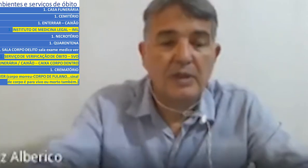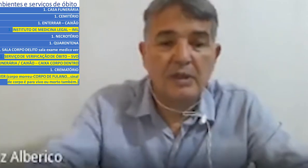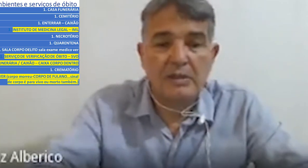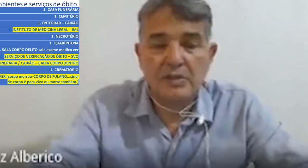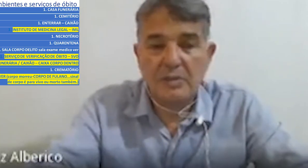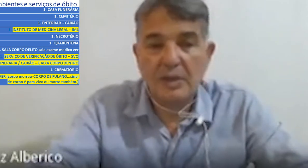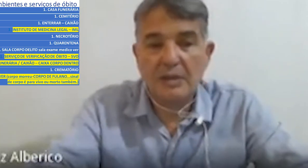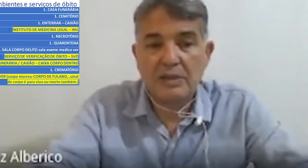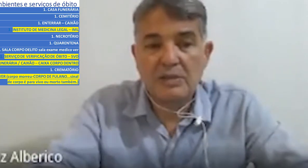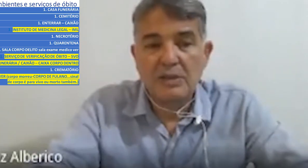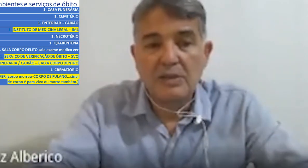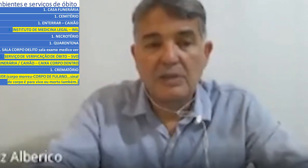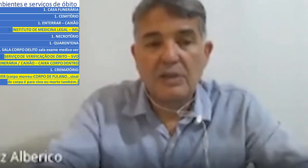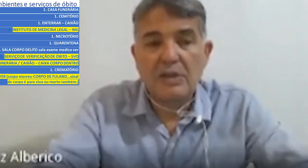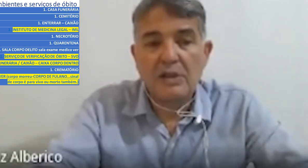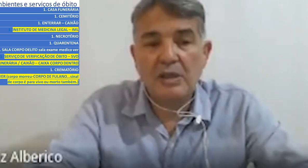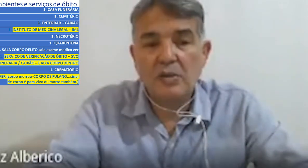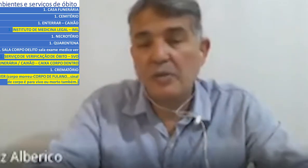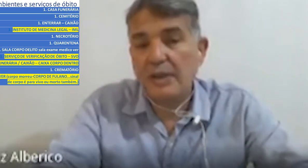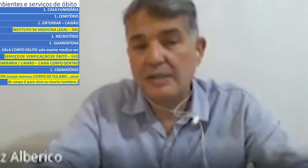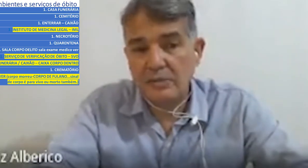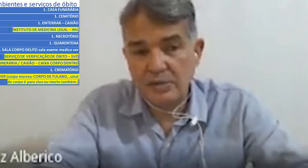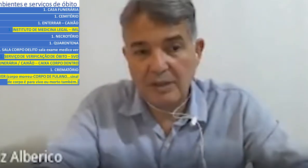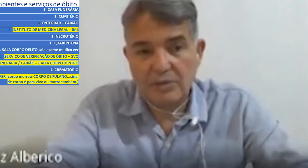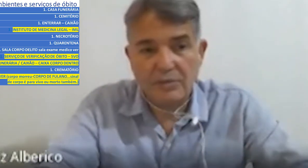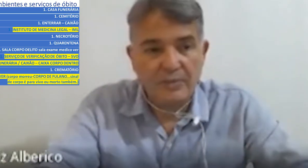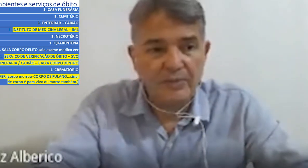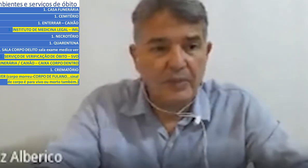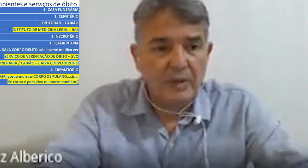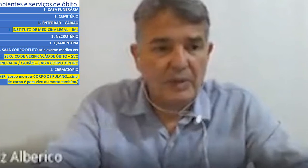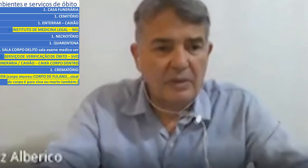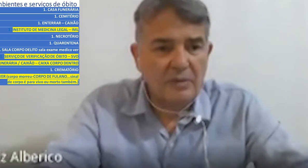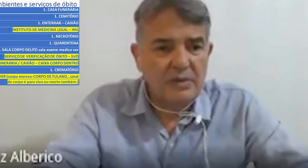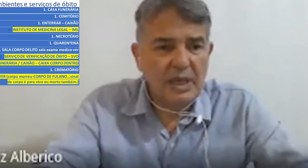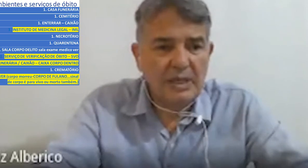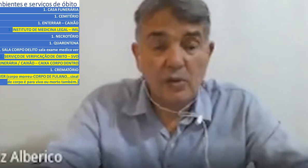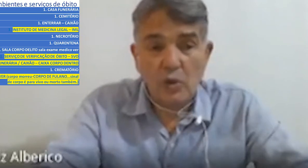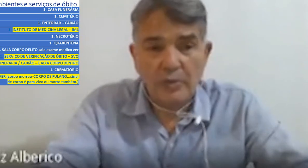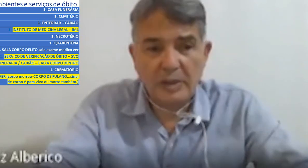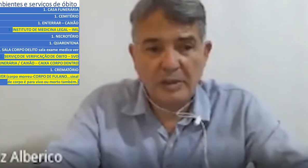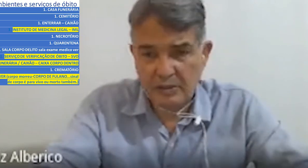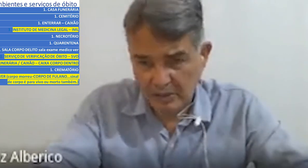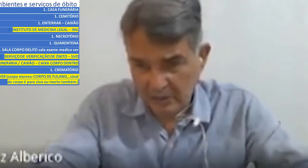Eles são semelhantes e como é que eles são usados. Então, sala de corpo,